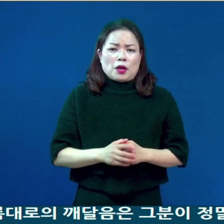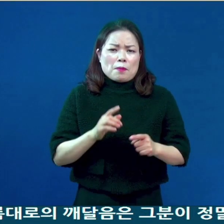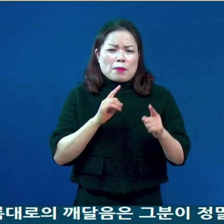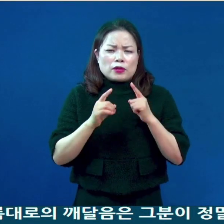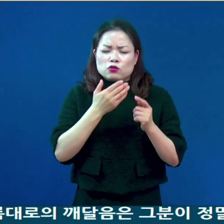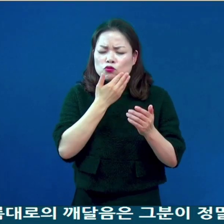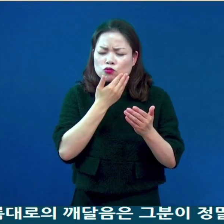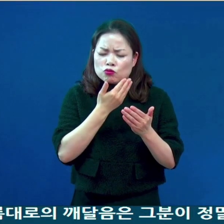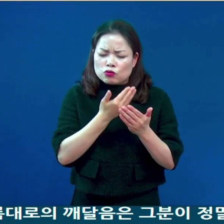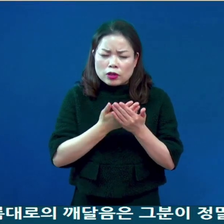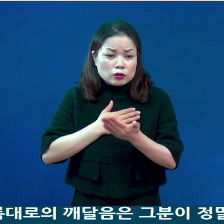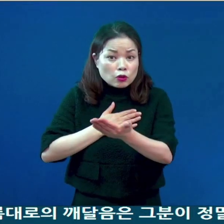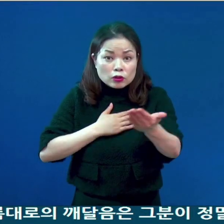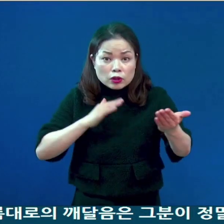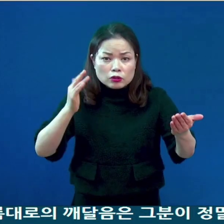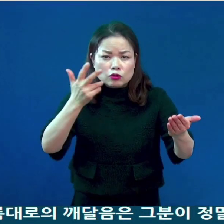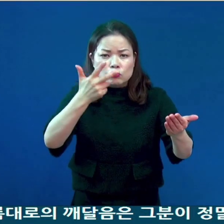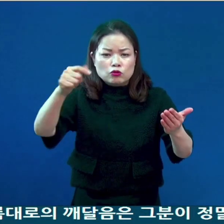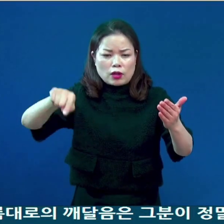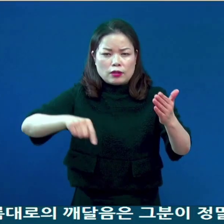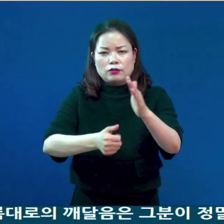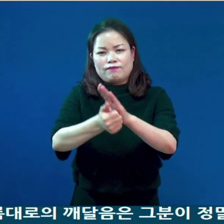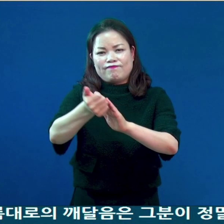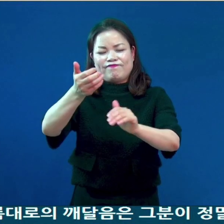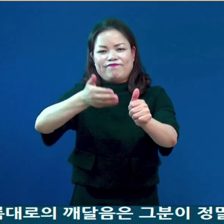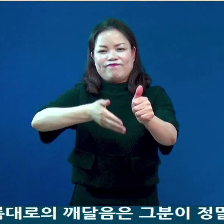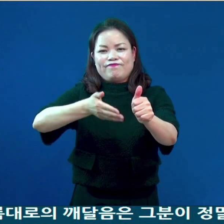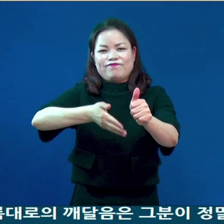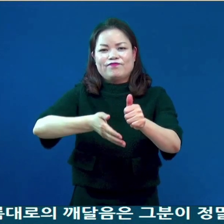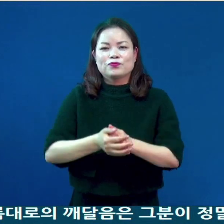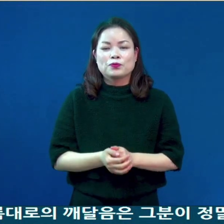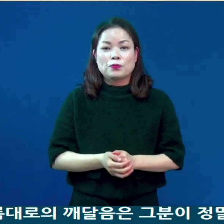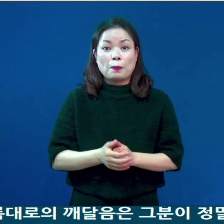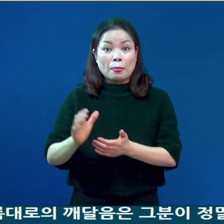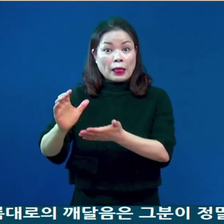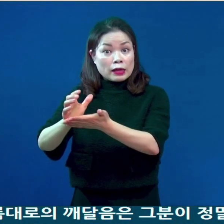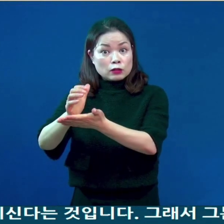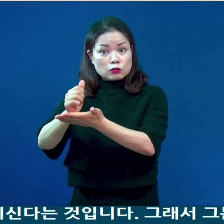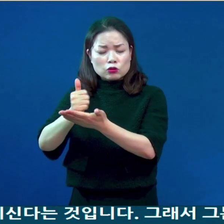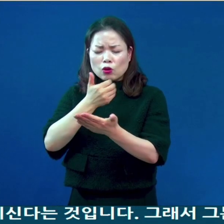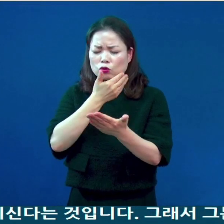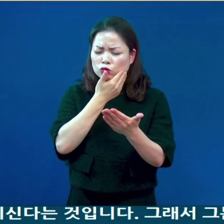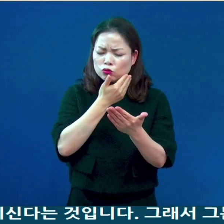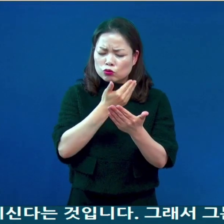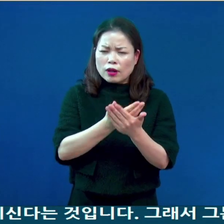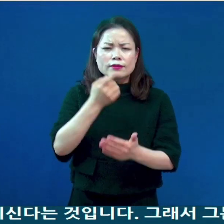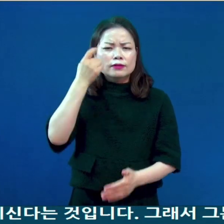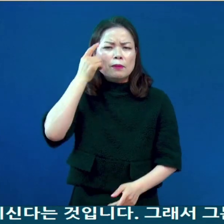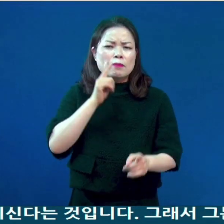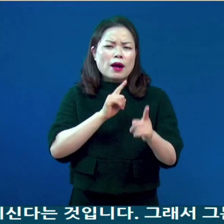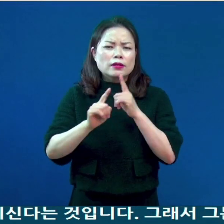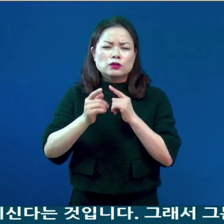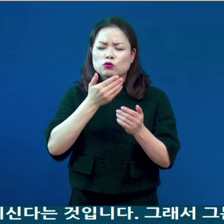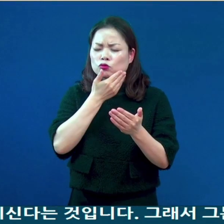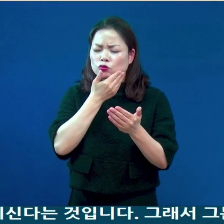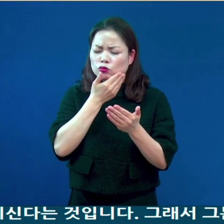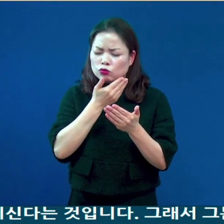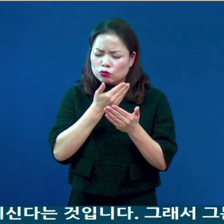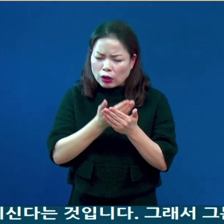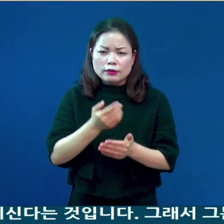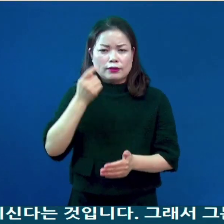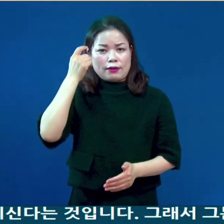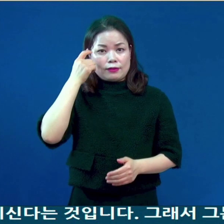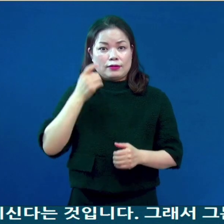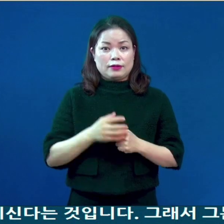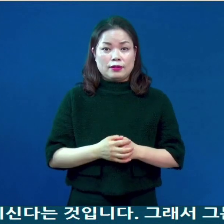말씀을 귀하게 여기는 저와 여러분 될 수 있기를 주 안에서 소망합니다. 그리스도를 귀하게 여긴다는 것은 말씀을 귀중히 여긴다는 거죠.